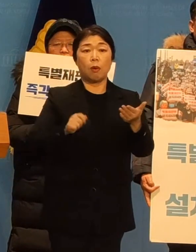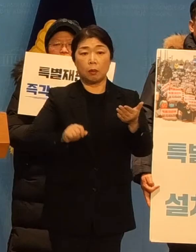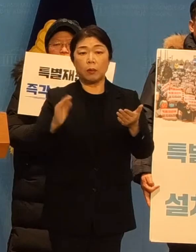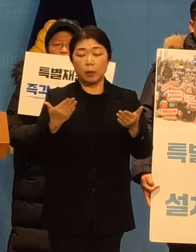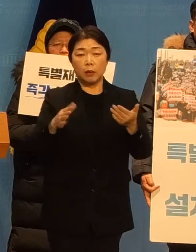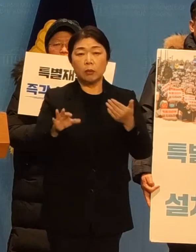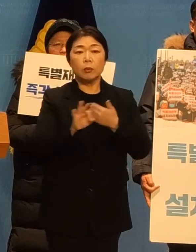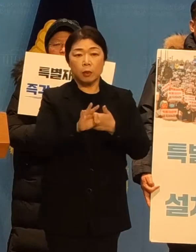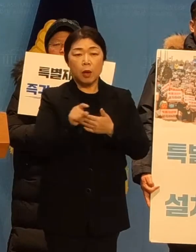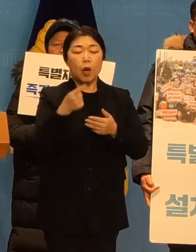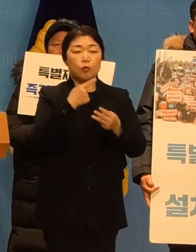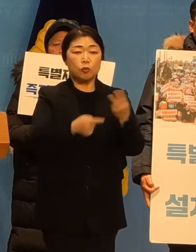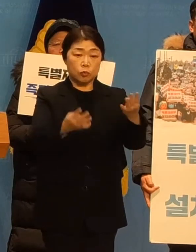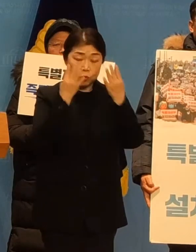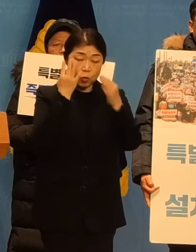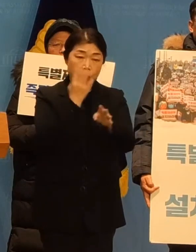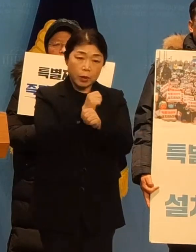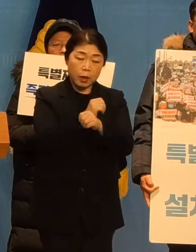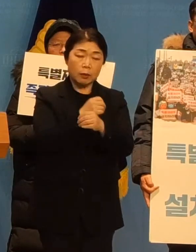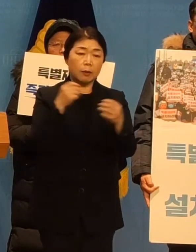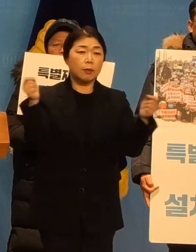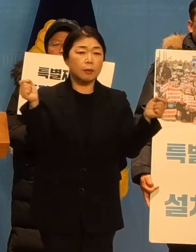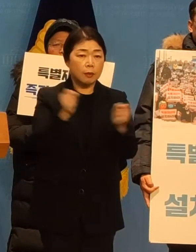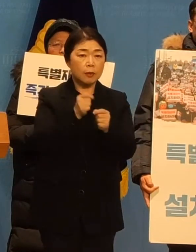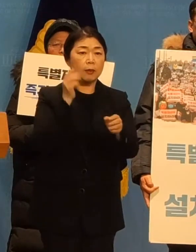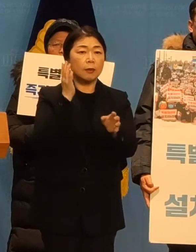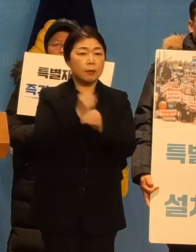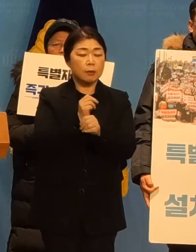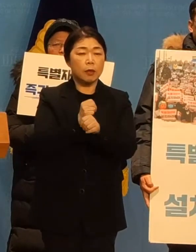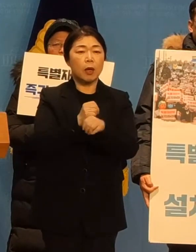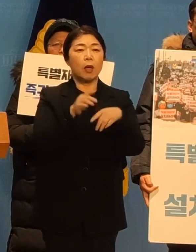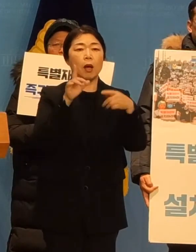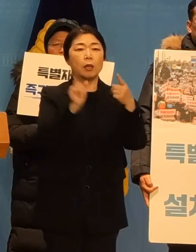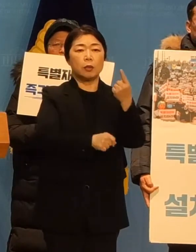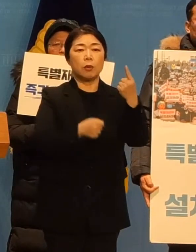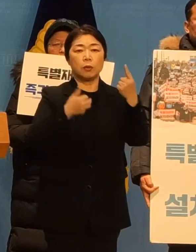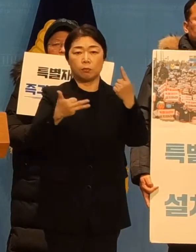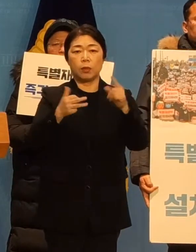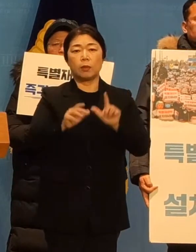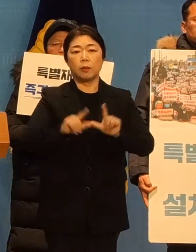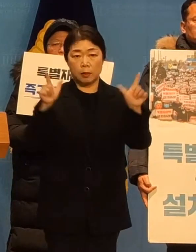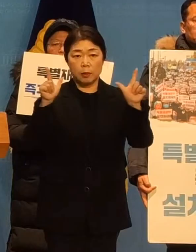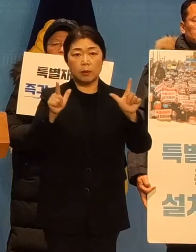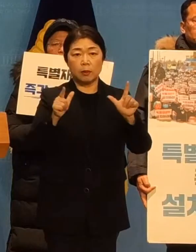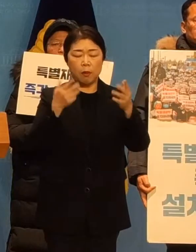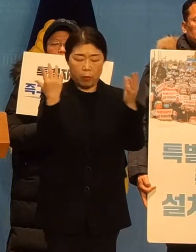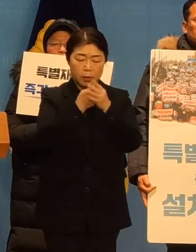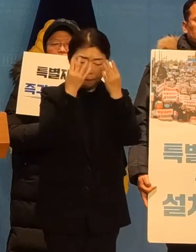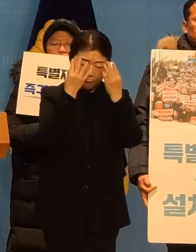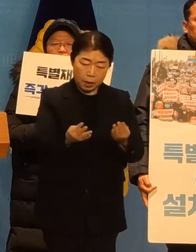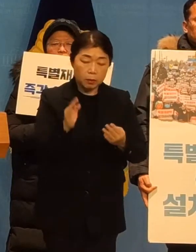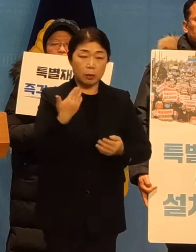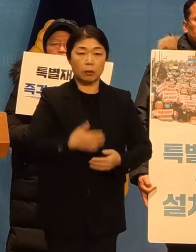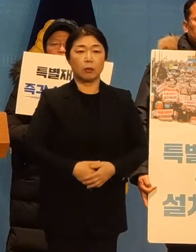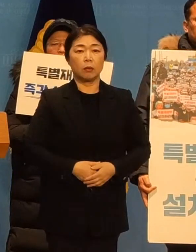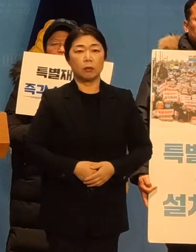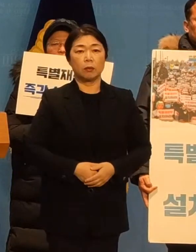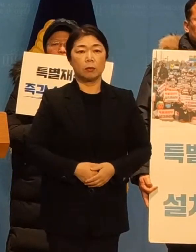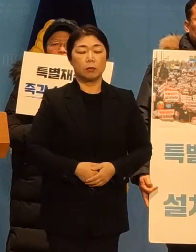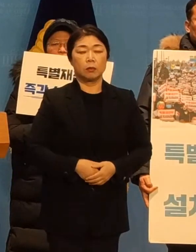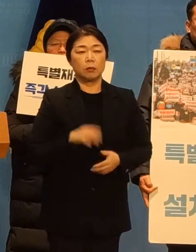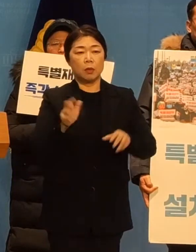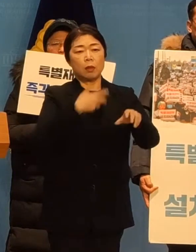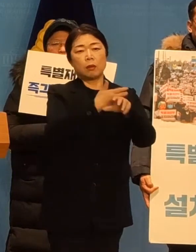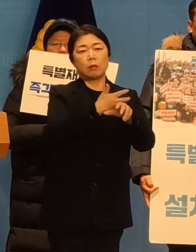그런데 윤석열 구속기간 만료는 1월 18일이다. 이러다가 내란 중요